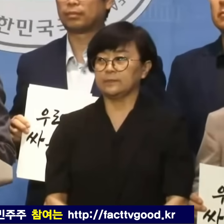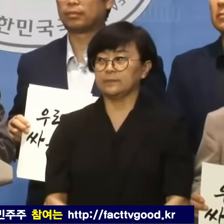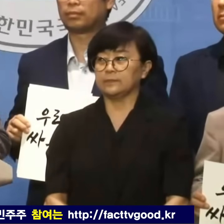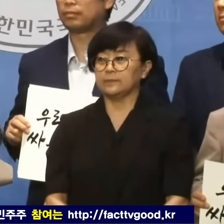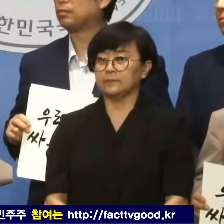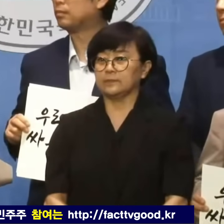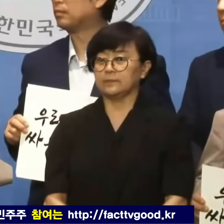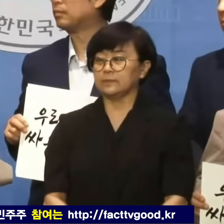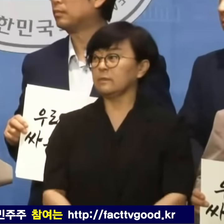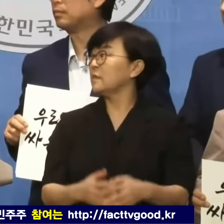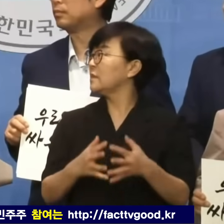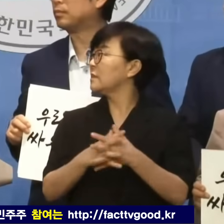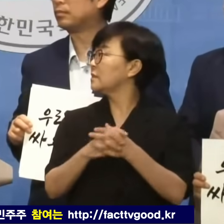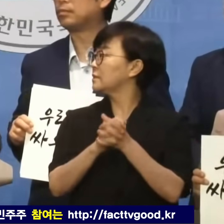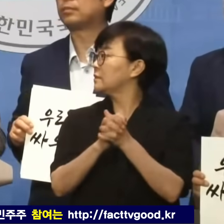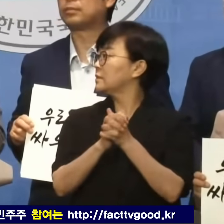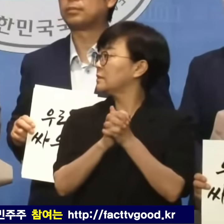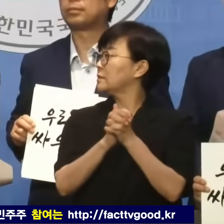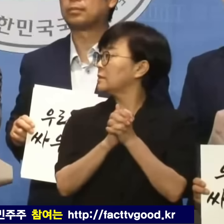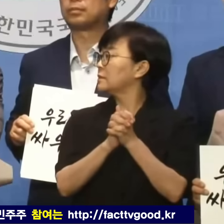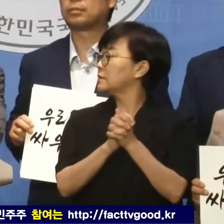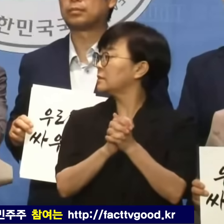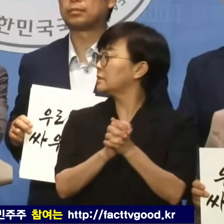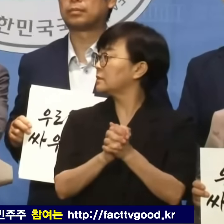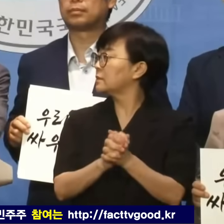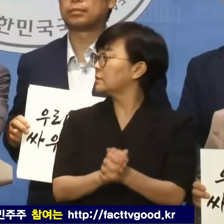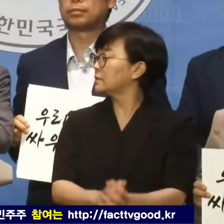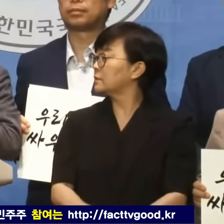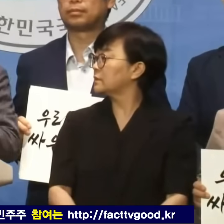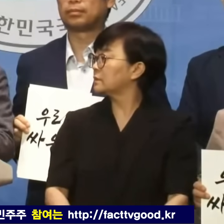일단 아까 5명 빼고 나가주시면 될 것 같아요.